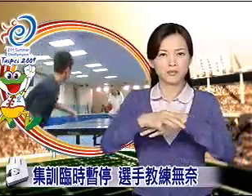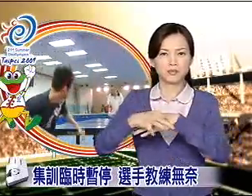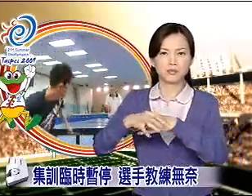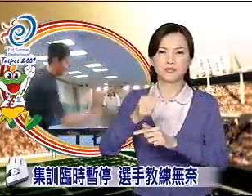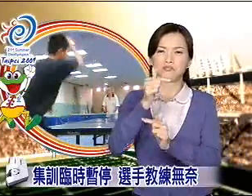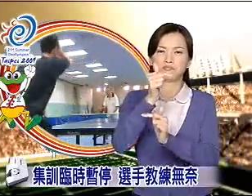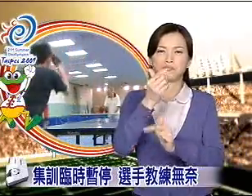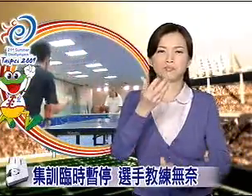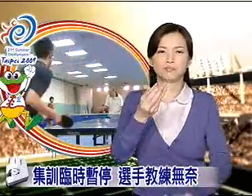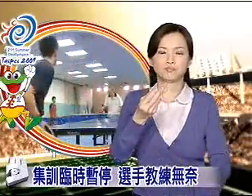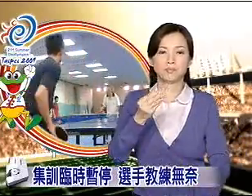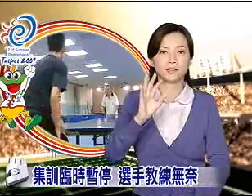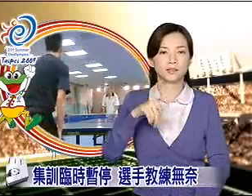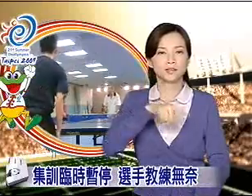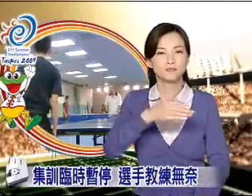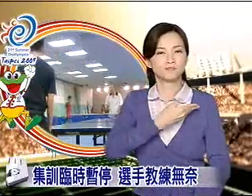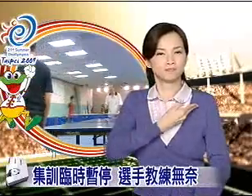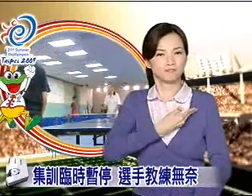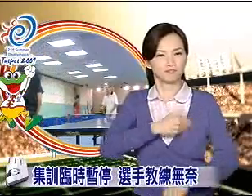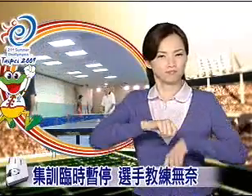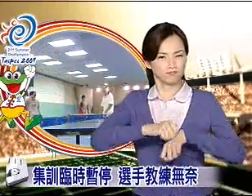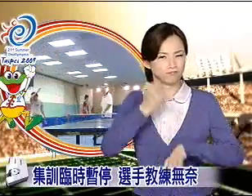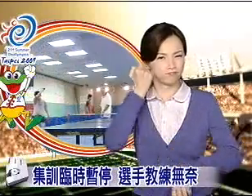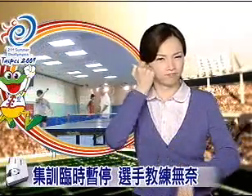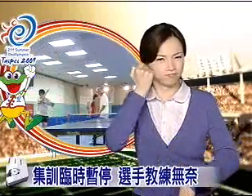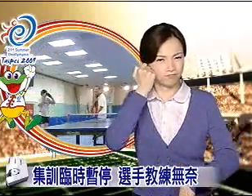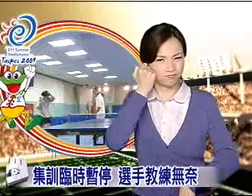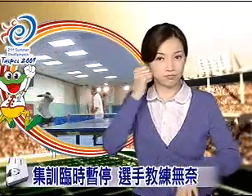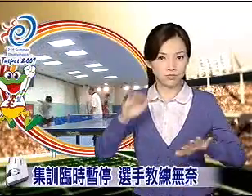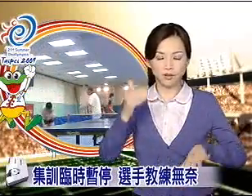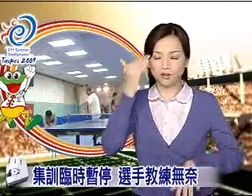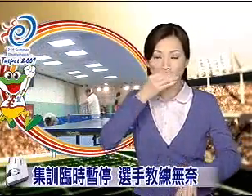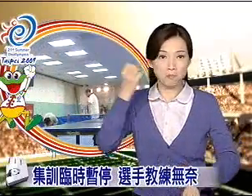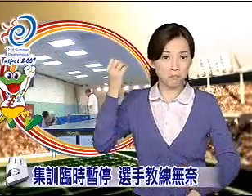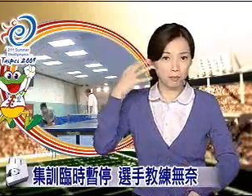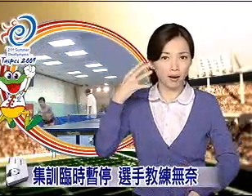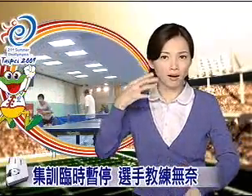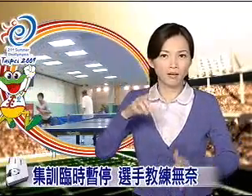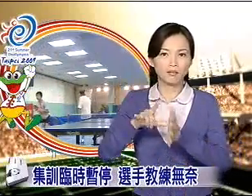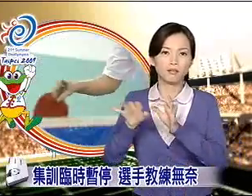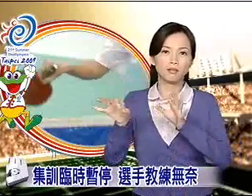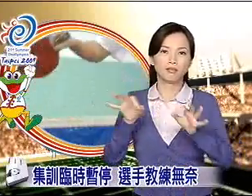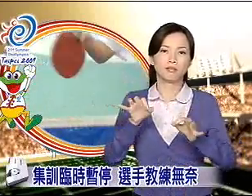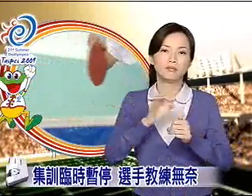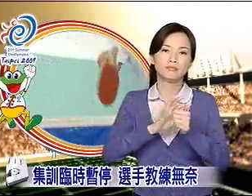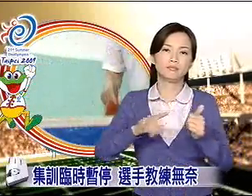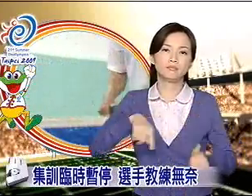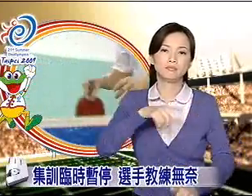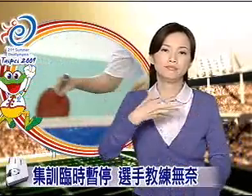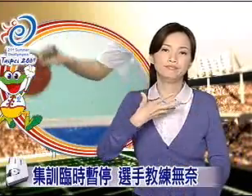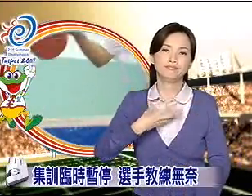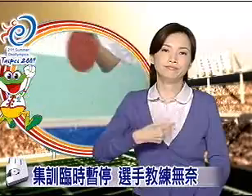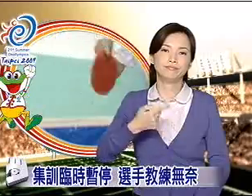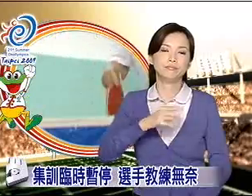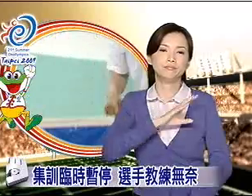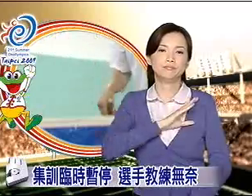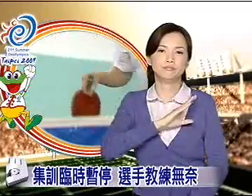地不尽理想，但是他们还是咬牙苦撑。如今突然宣布延期，影响有多大？我们一起来听听